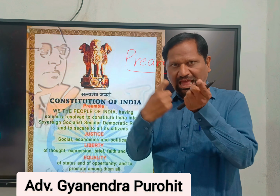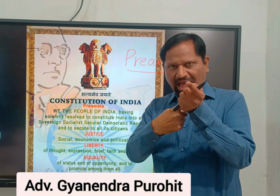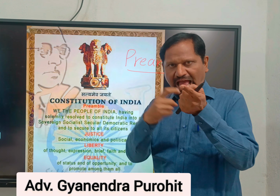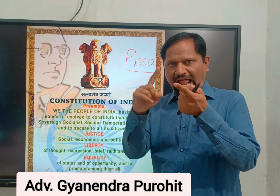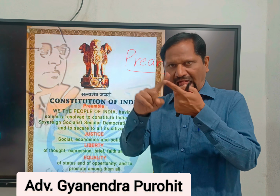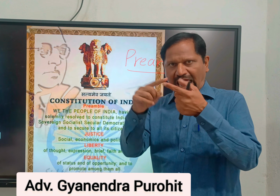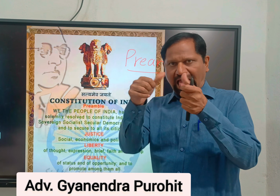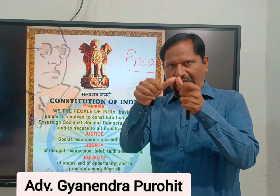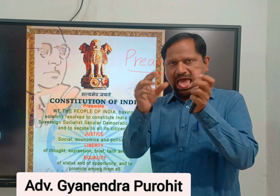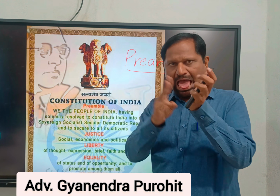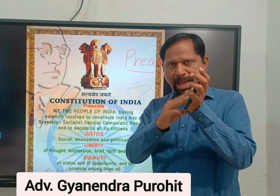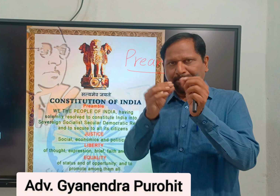प्रस्तावना।